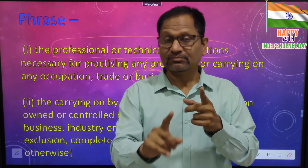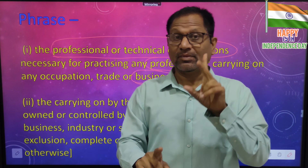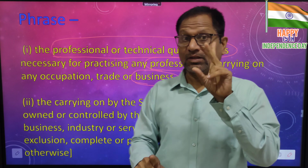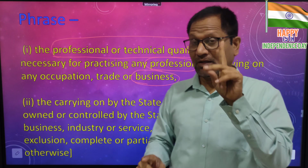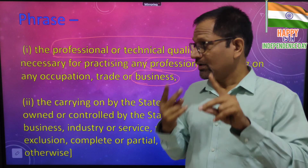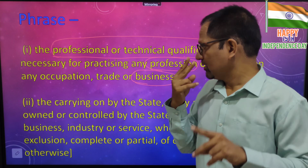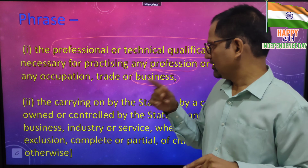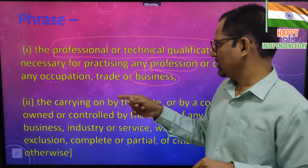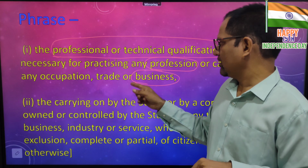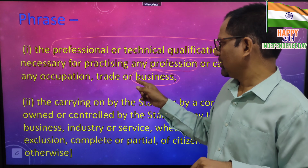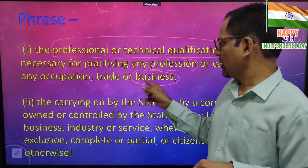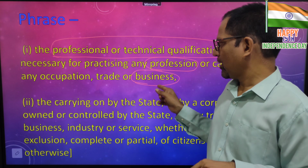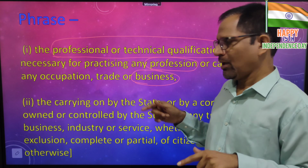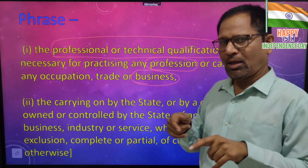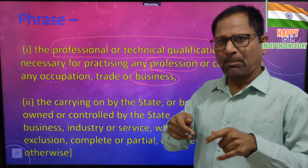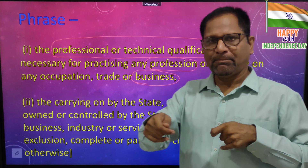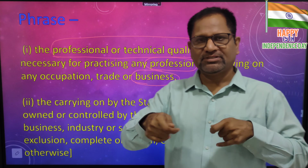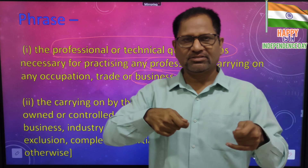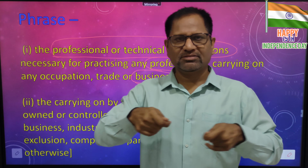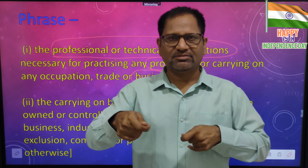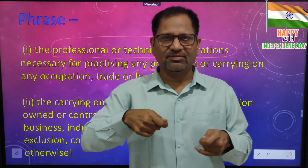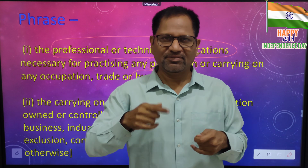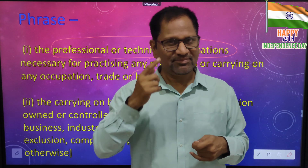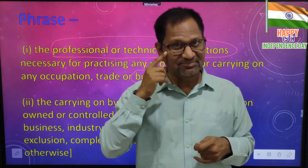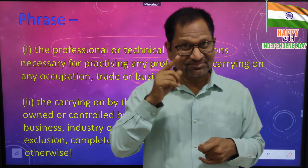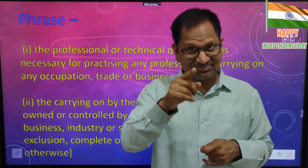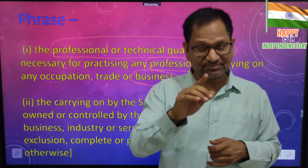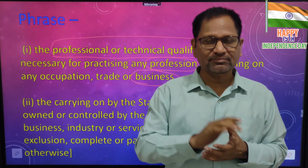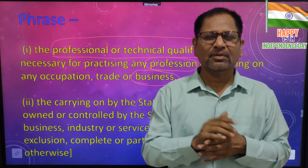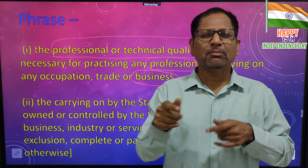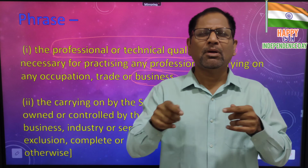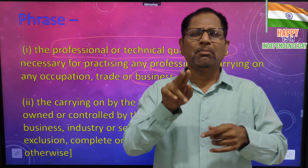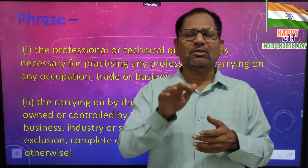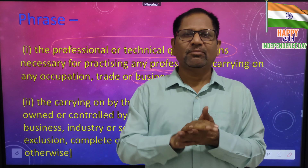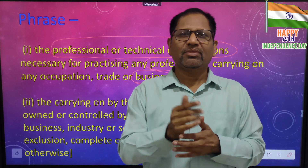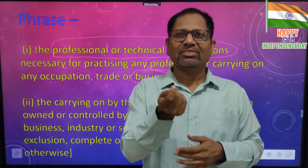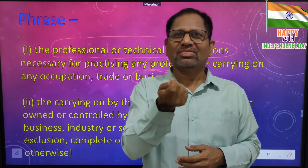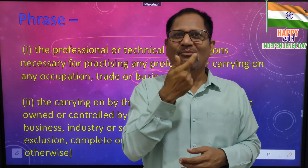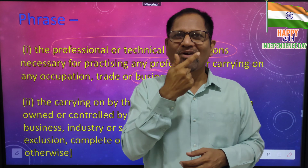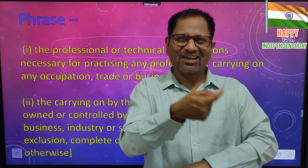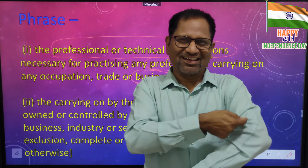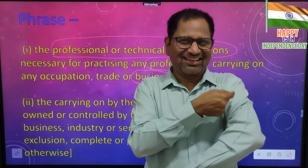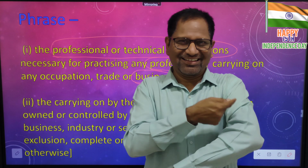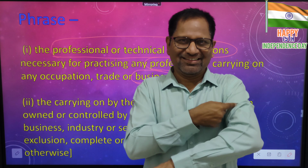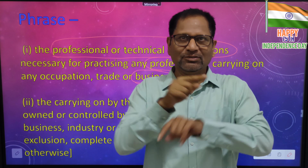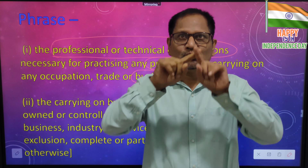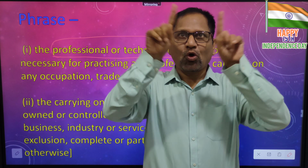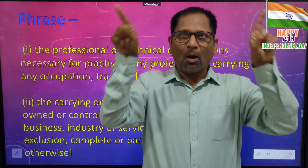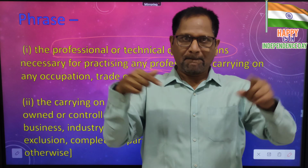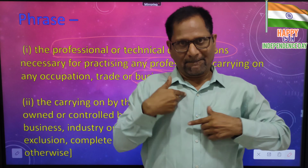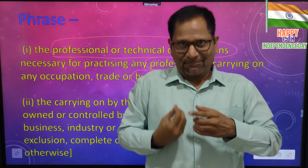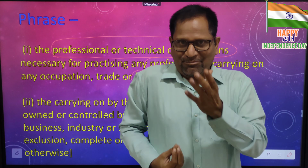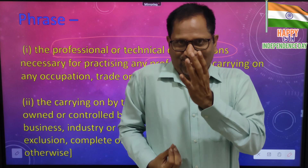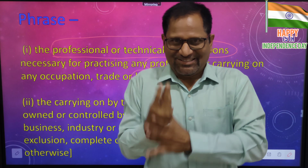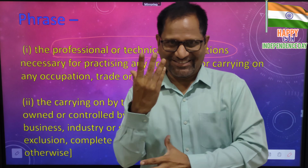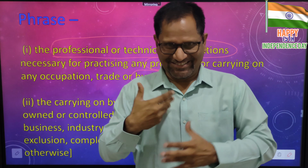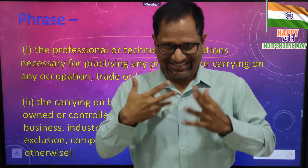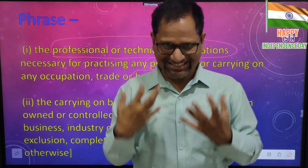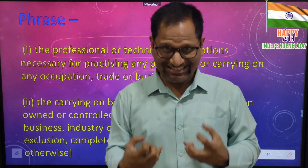बिना डिग्री के ऐसा नहीं हो सकता। इसी तरह से ट्रेड या बिजनेस करना है, आप जैसे मेडिकल स्टोर खोलते हैं